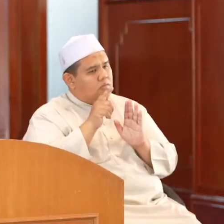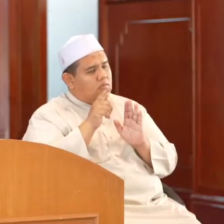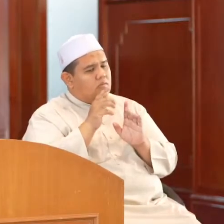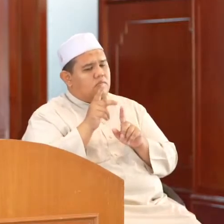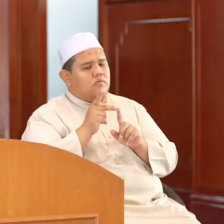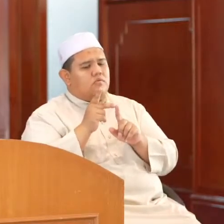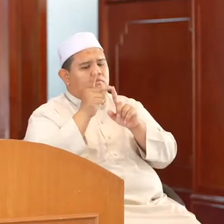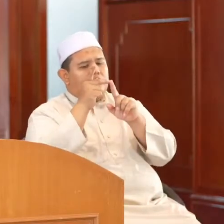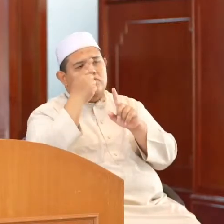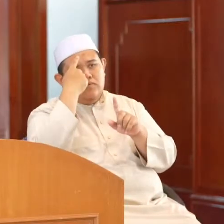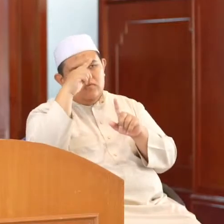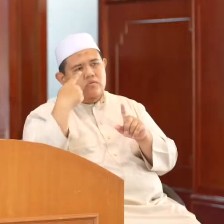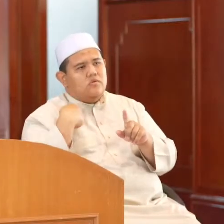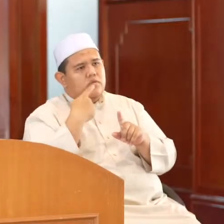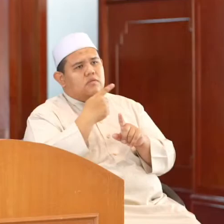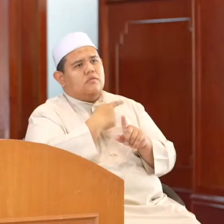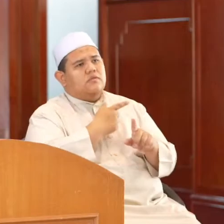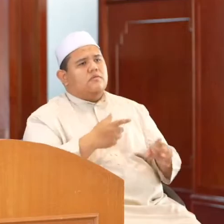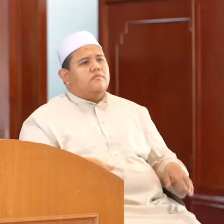khusus untuk kita.